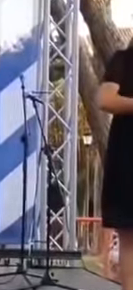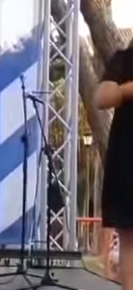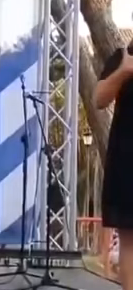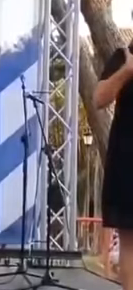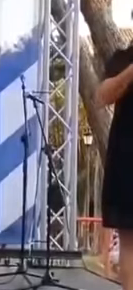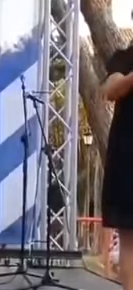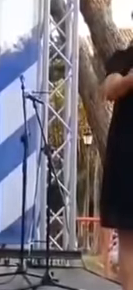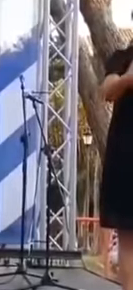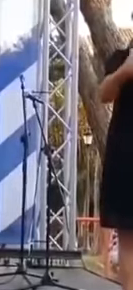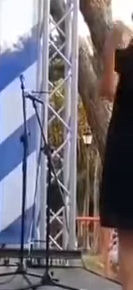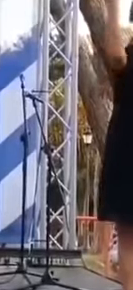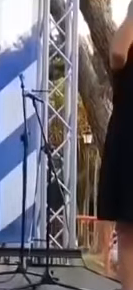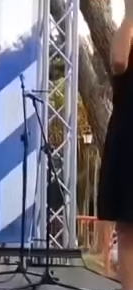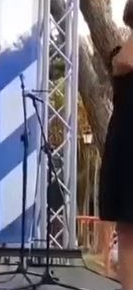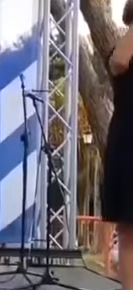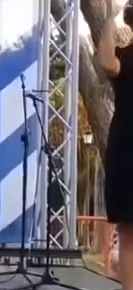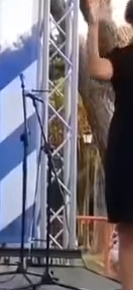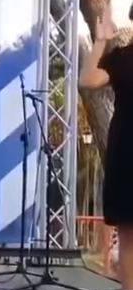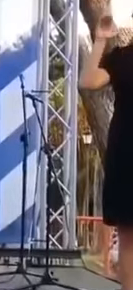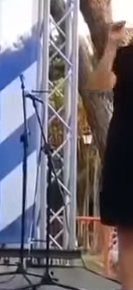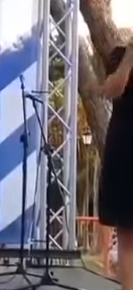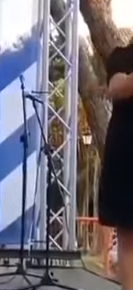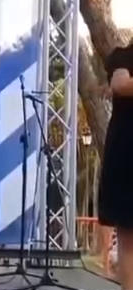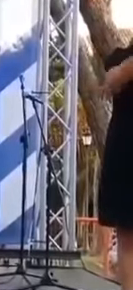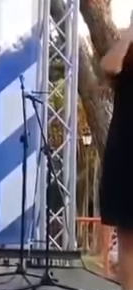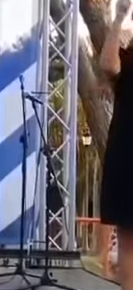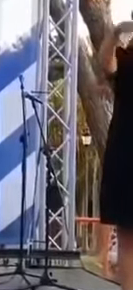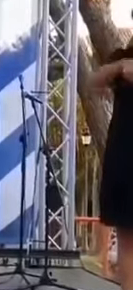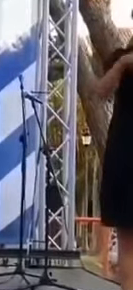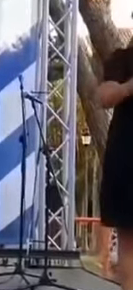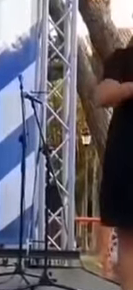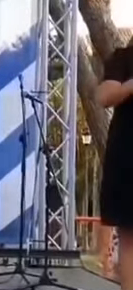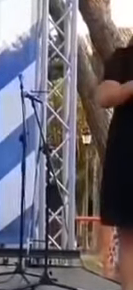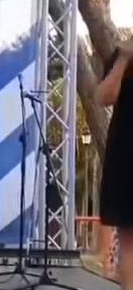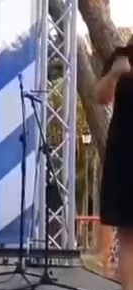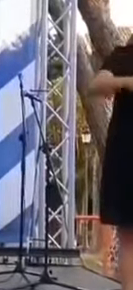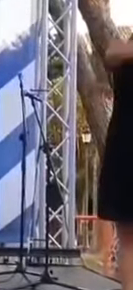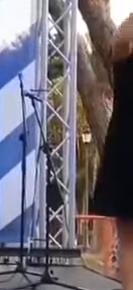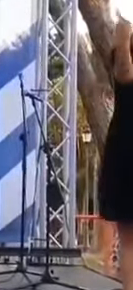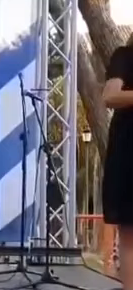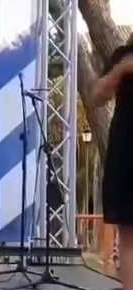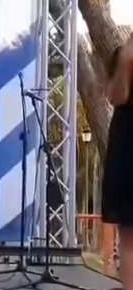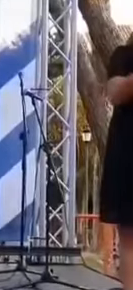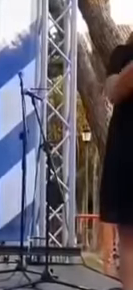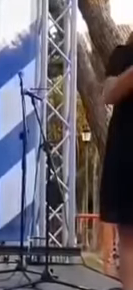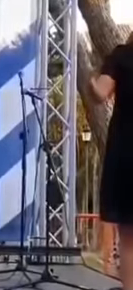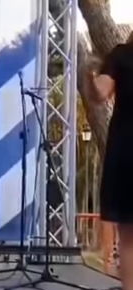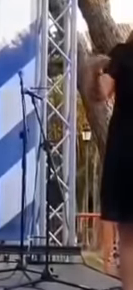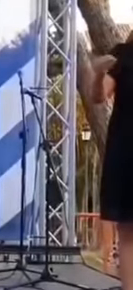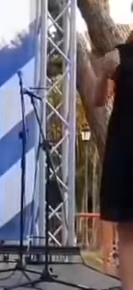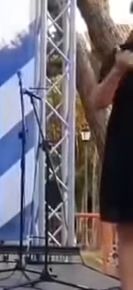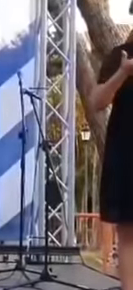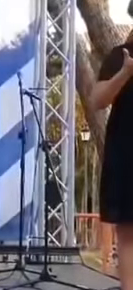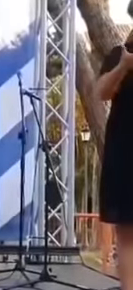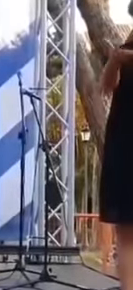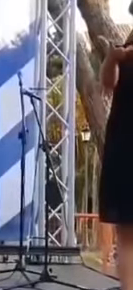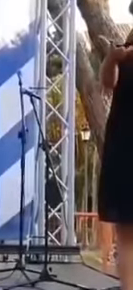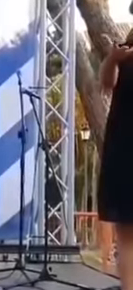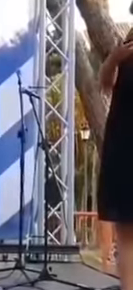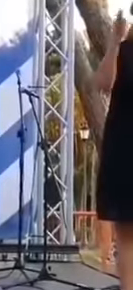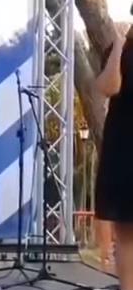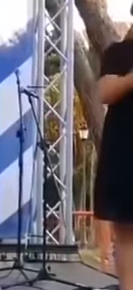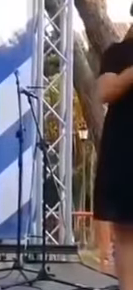nostre passioni, dei nostri sogni, della nostra quotidianità, e se oggi siamo qui e l'Italia deve fare i conti con